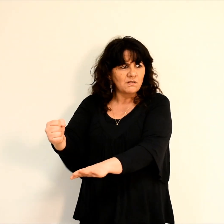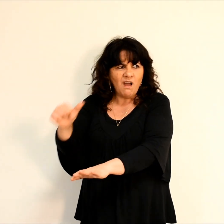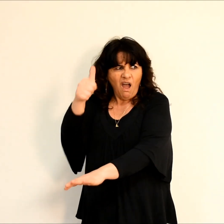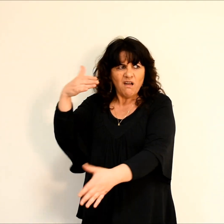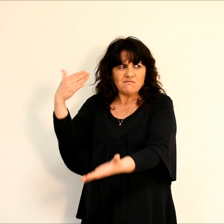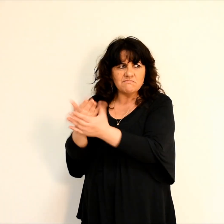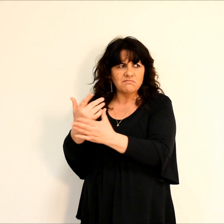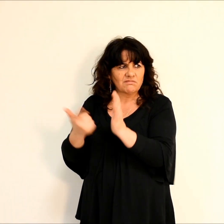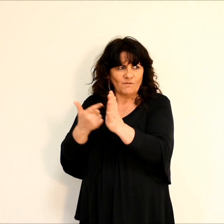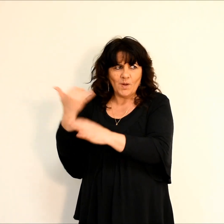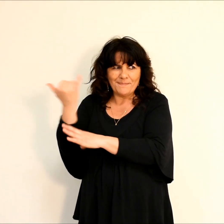fois. »